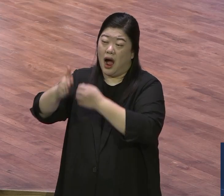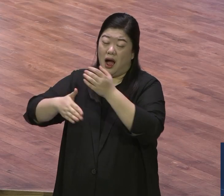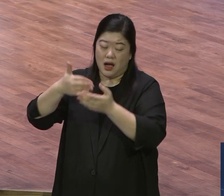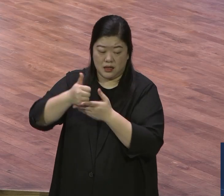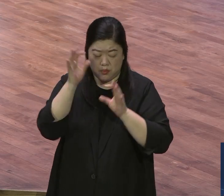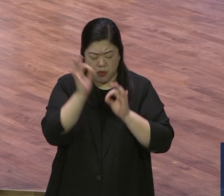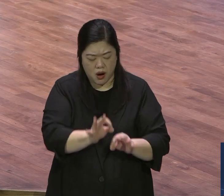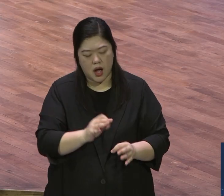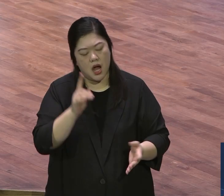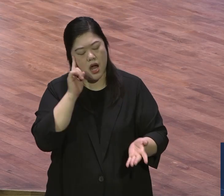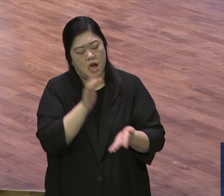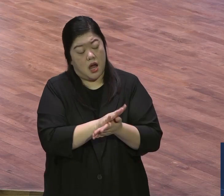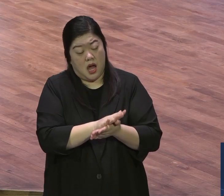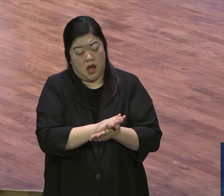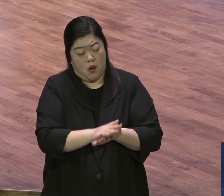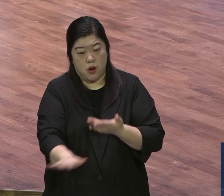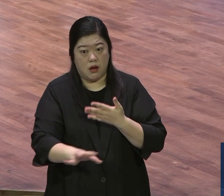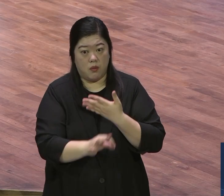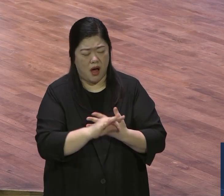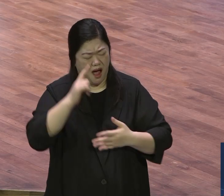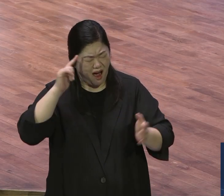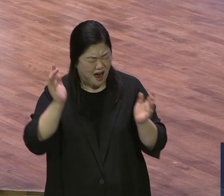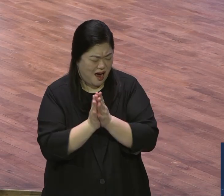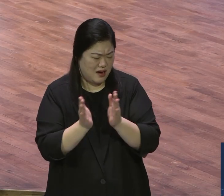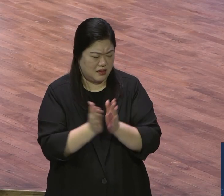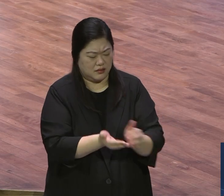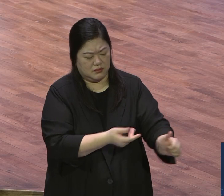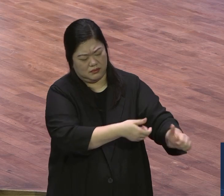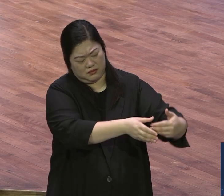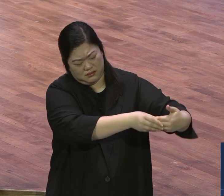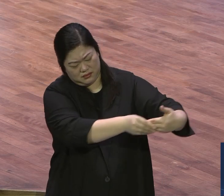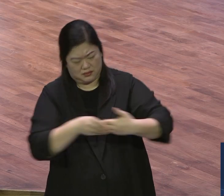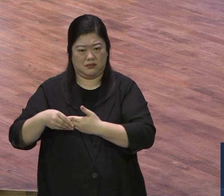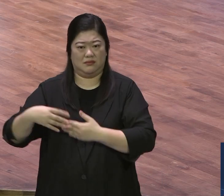말이에요. 미래 걱정하지 마세요. 하나님은 다 책임진다니까요.